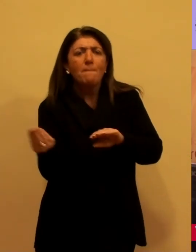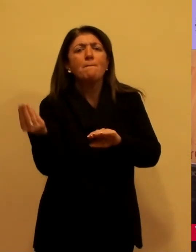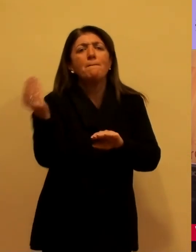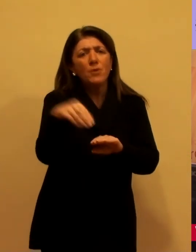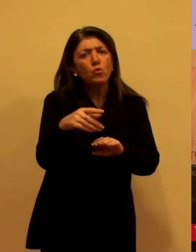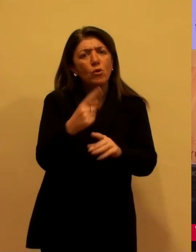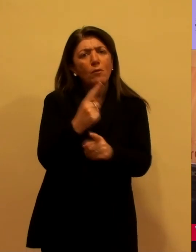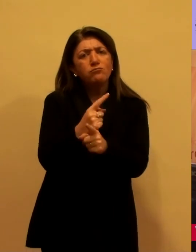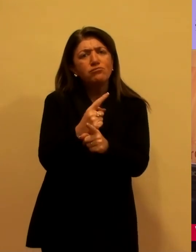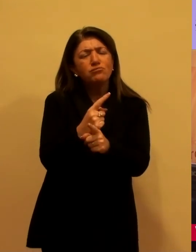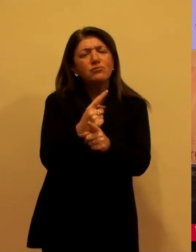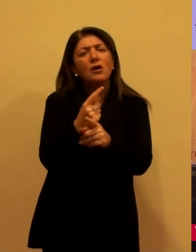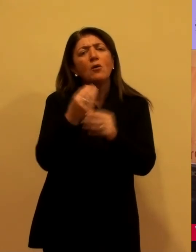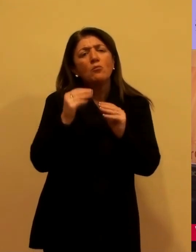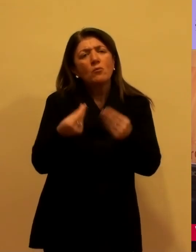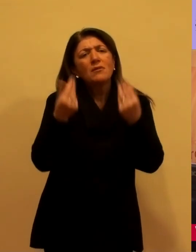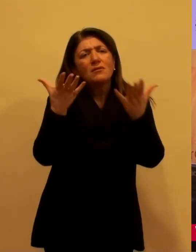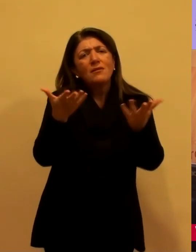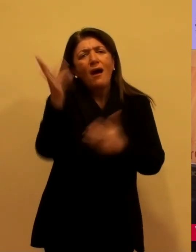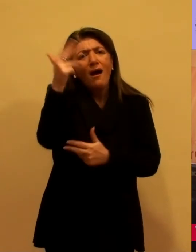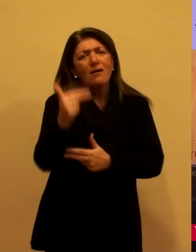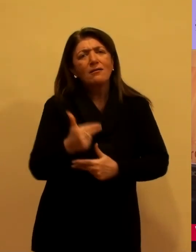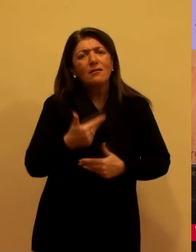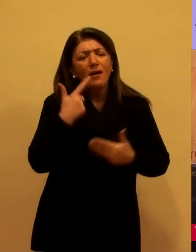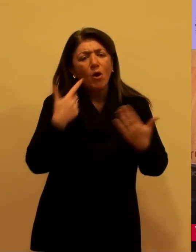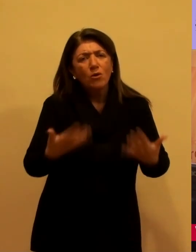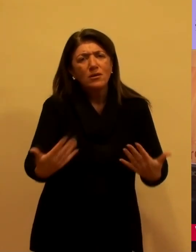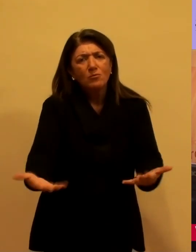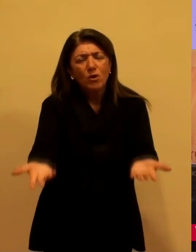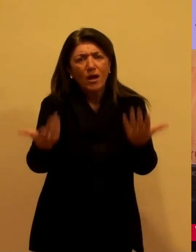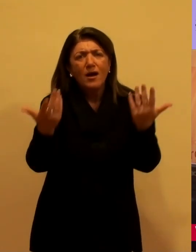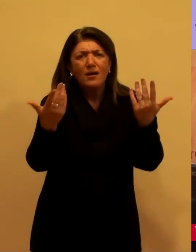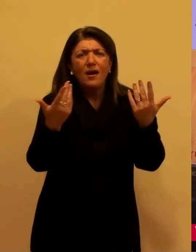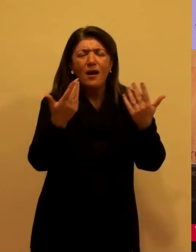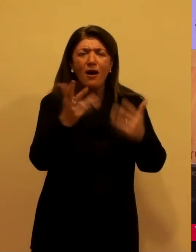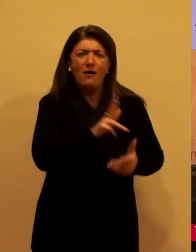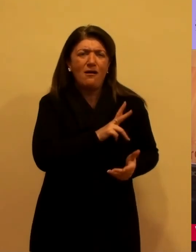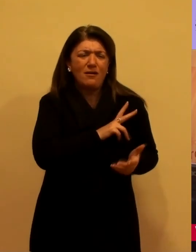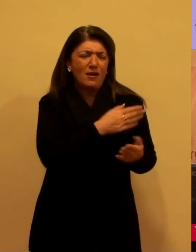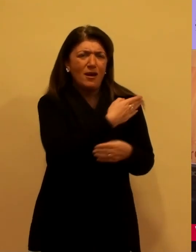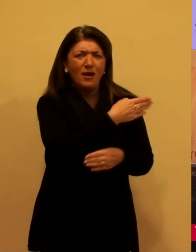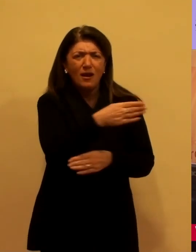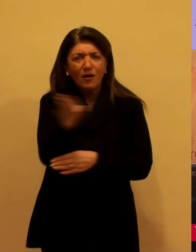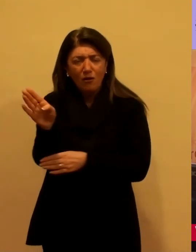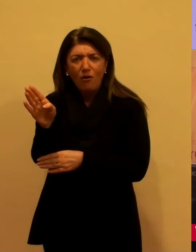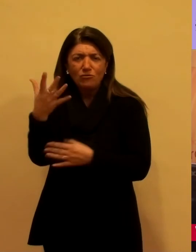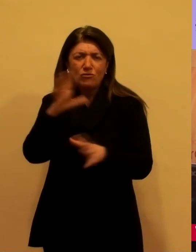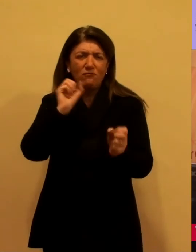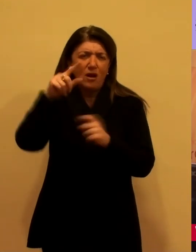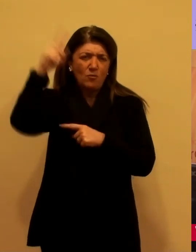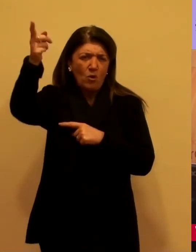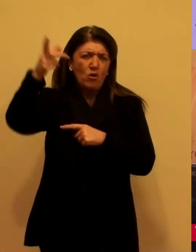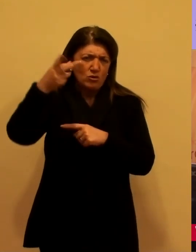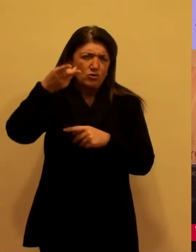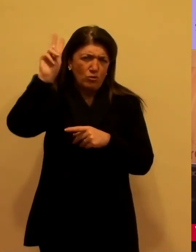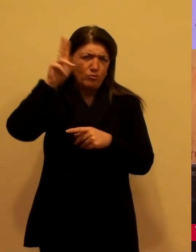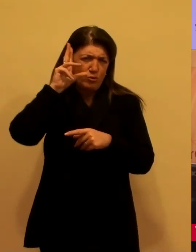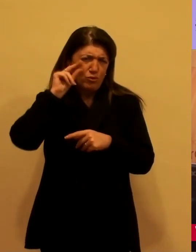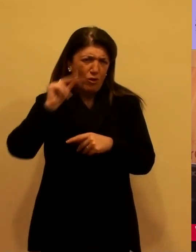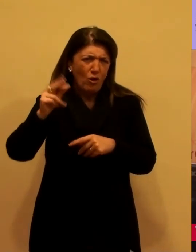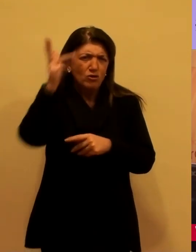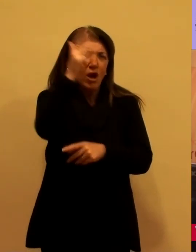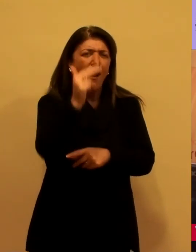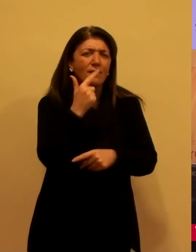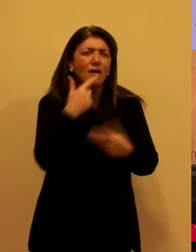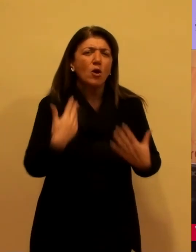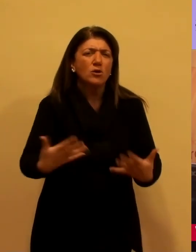del contemporaneo, che è così importante e così conosciuta all'estero. Premetto che il Parco Arte Vivente forse è quasi conosciuto più all'estero che in Italia, purtroppo.